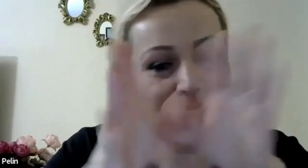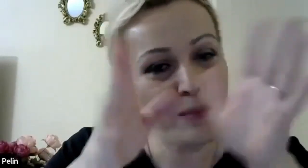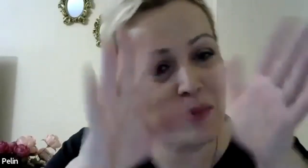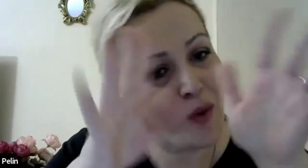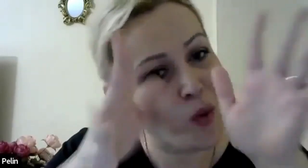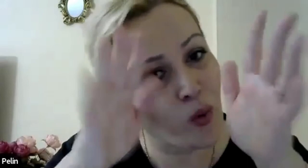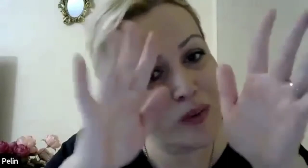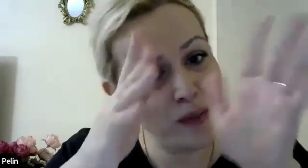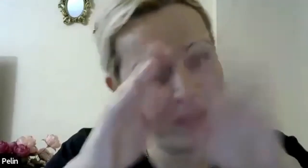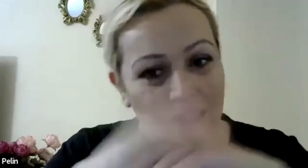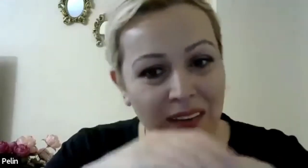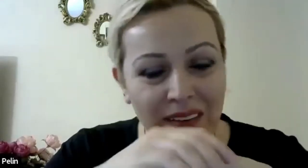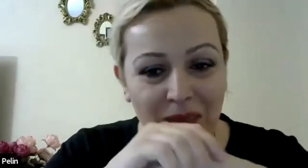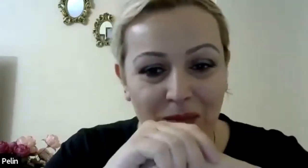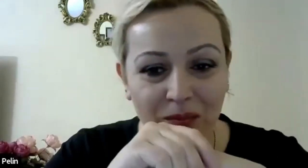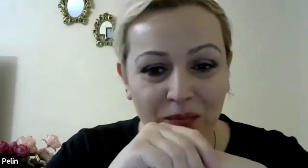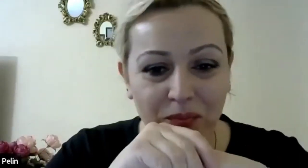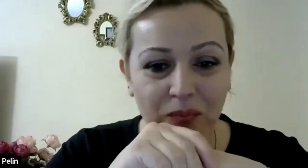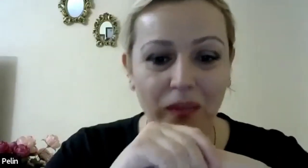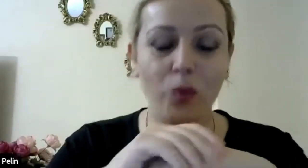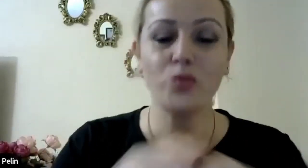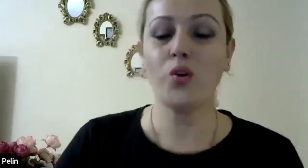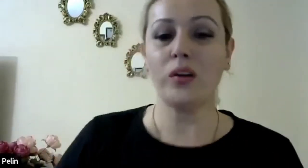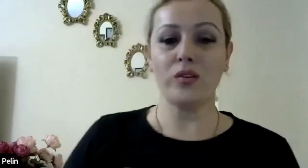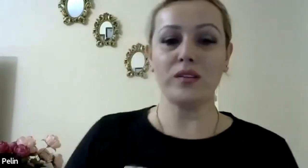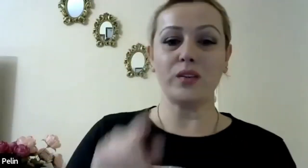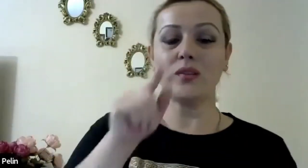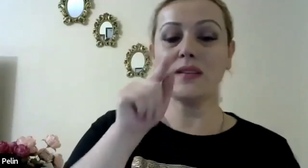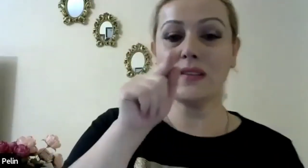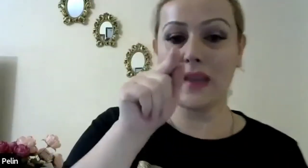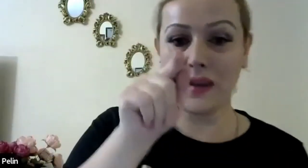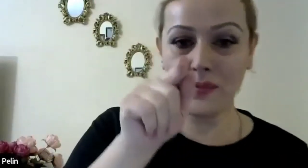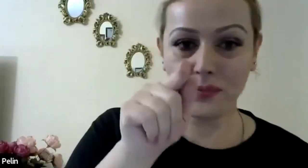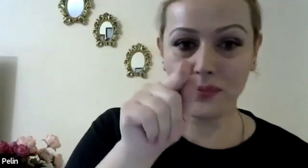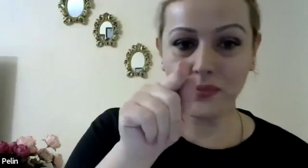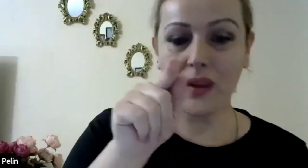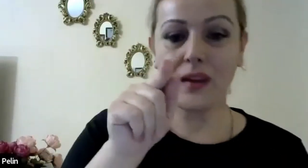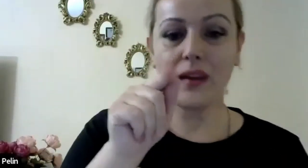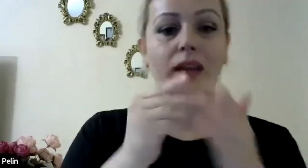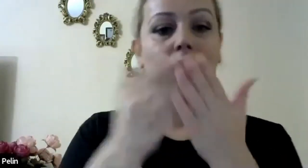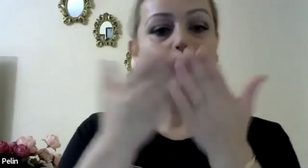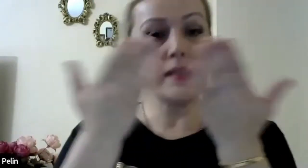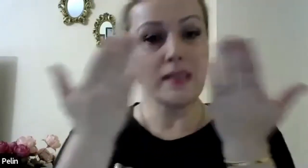gibi oldu gibi. Onu şöyle gösteriyoruz. Size nasıl